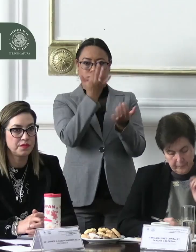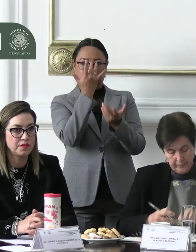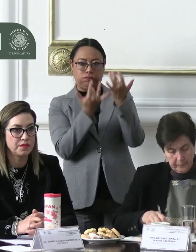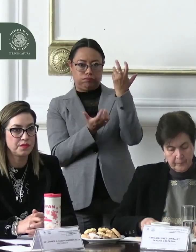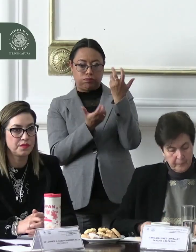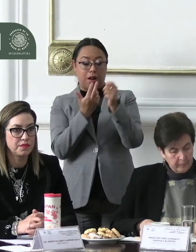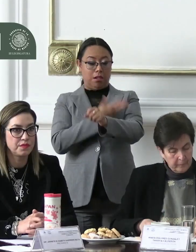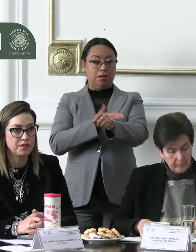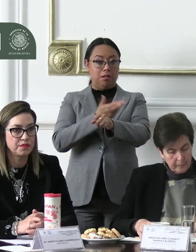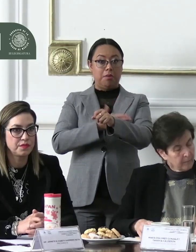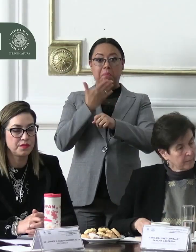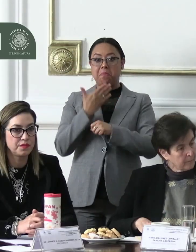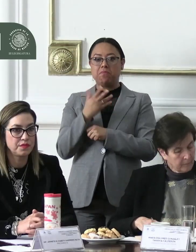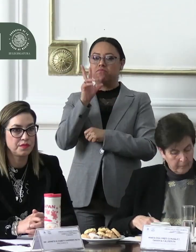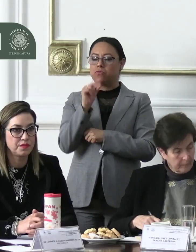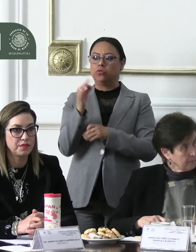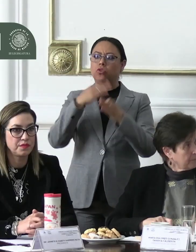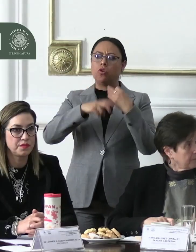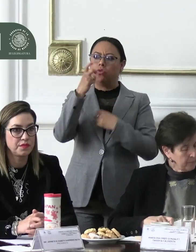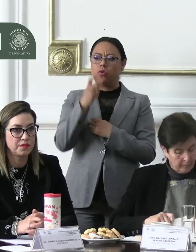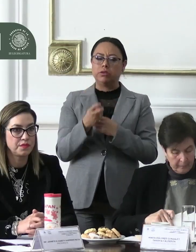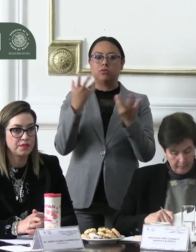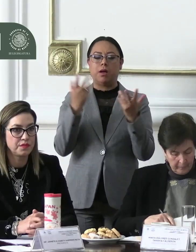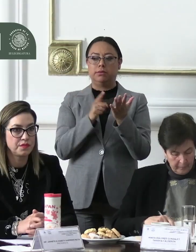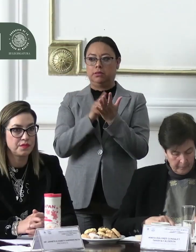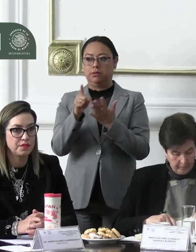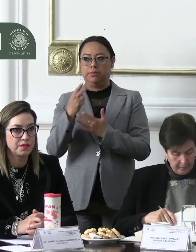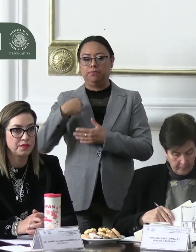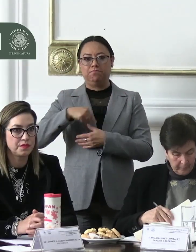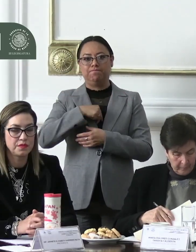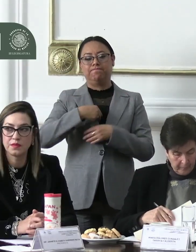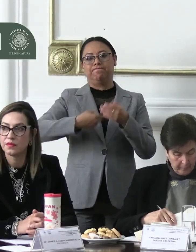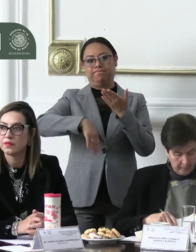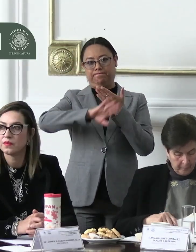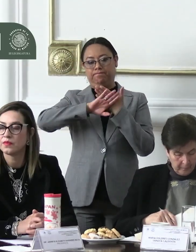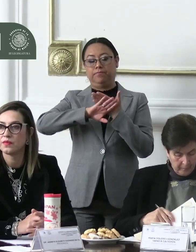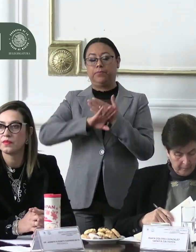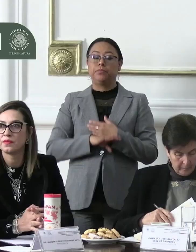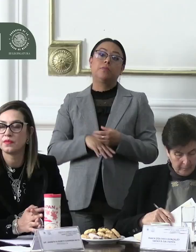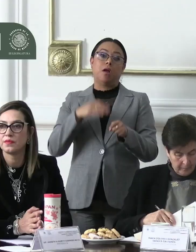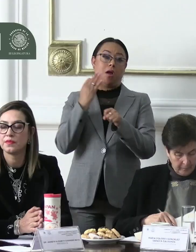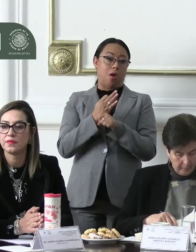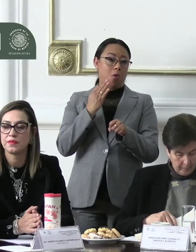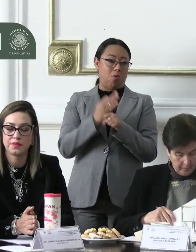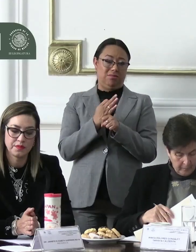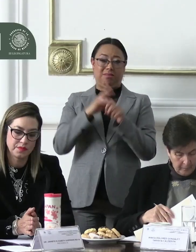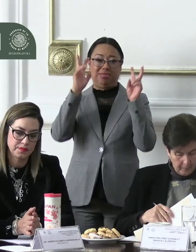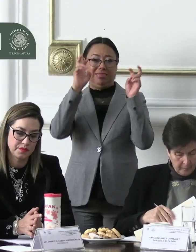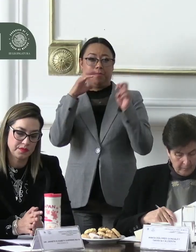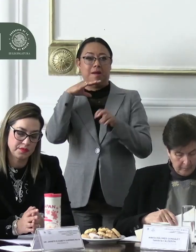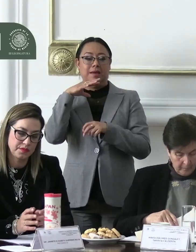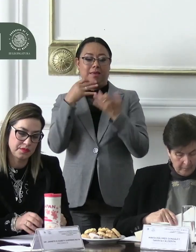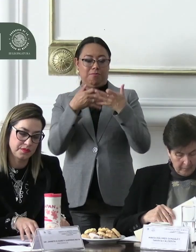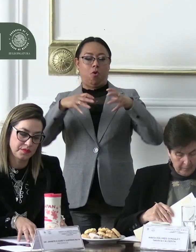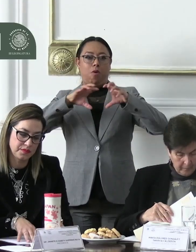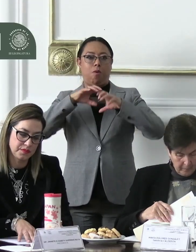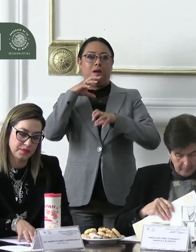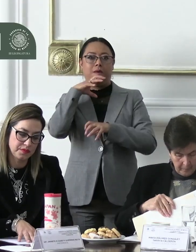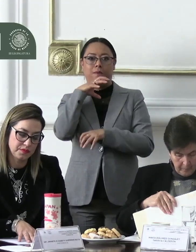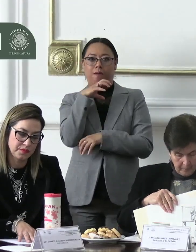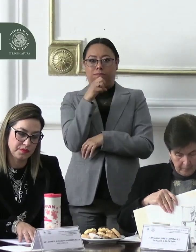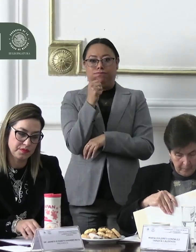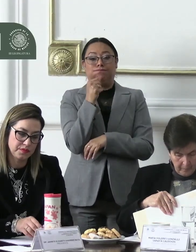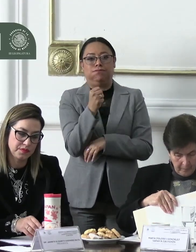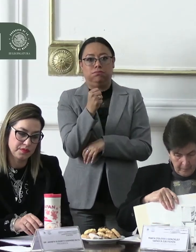también vulneran nuestros derechos. La crisis climática no es un tema técnico, es un tema humano,